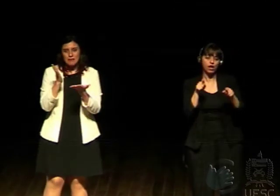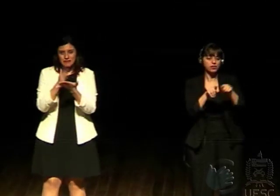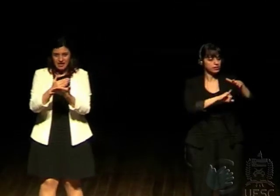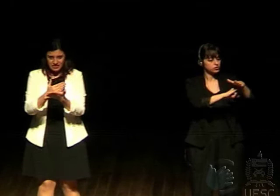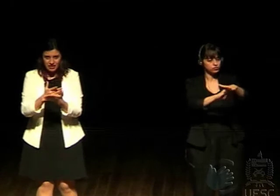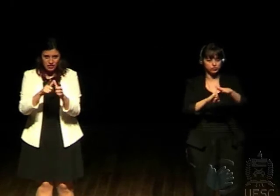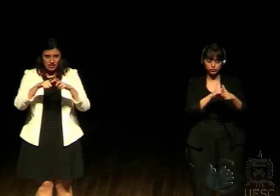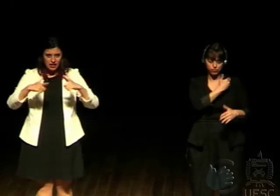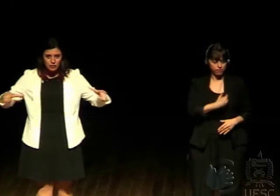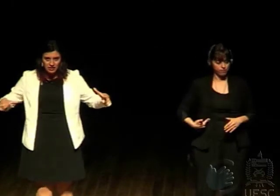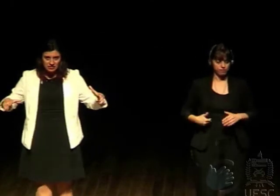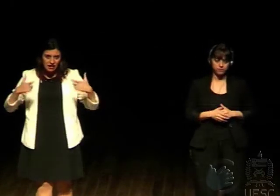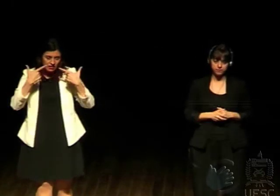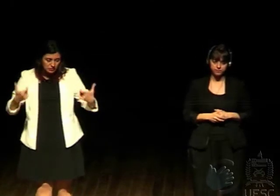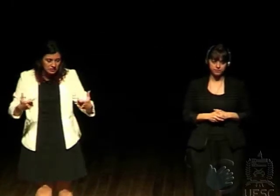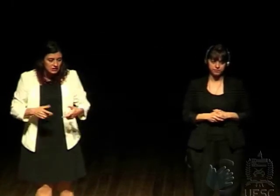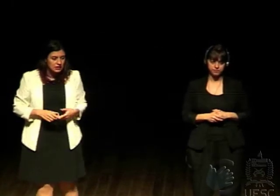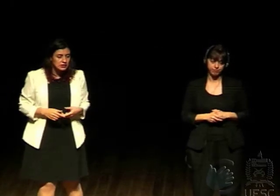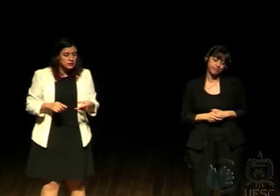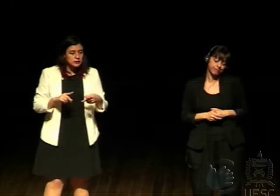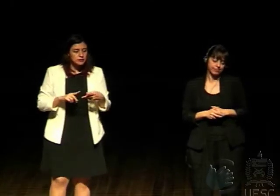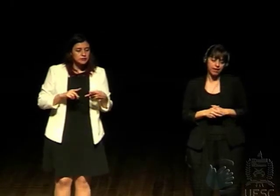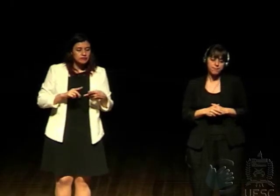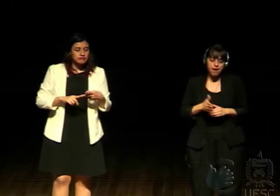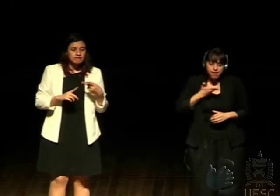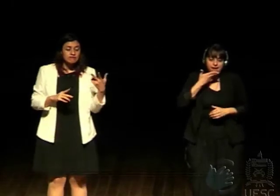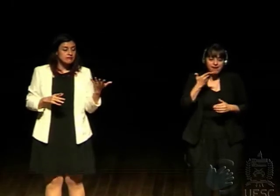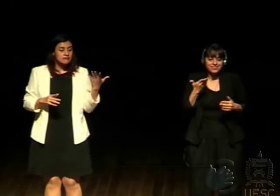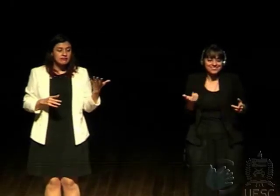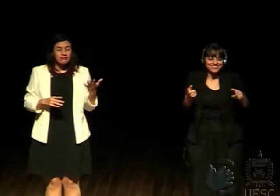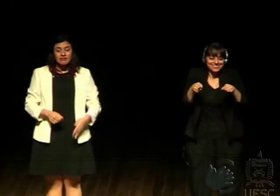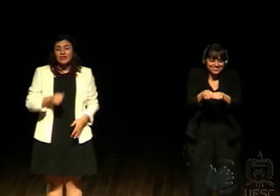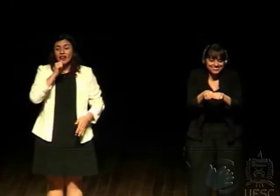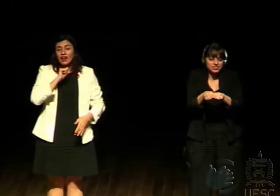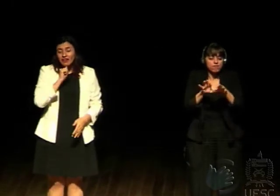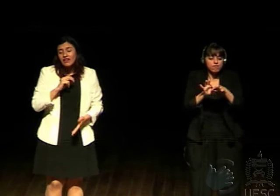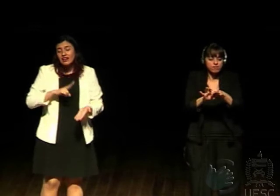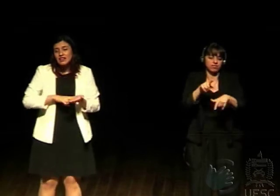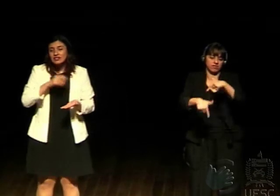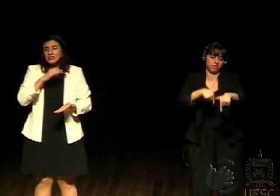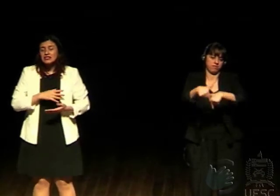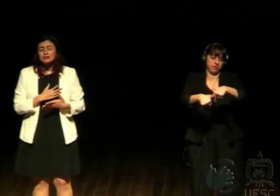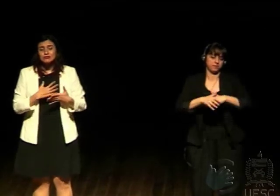otras instituciones y hacer más fácil este vínculo, este trabajo en conjunto.